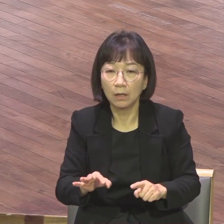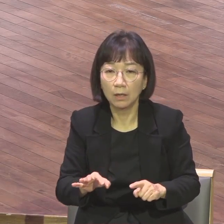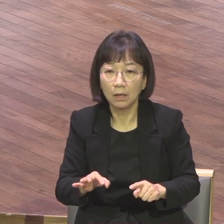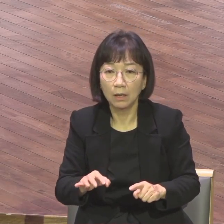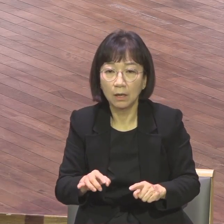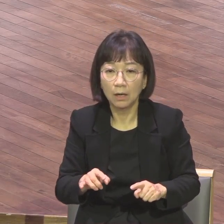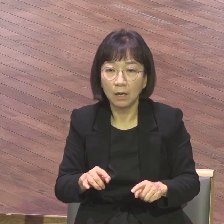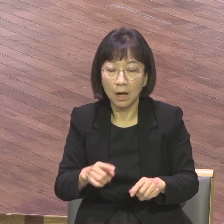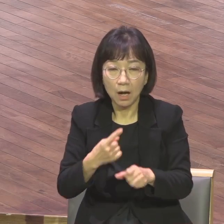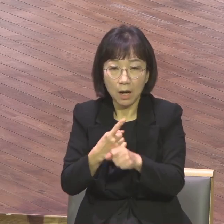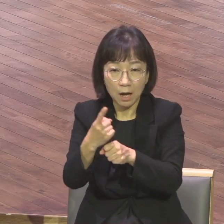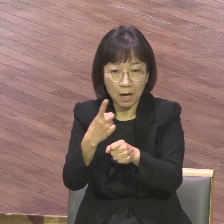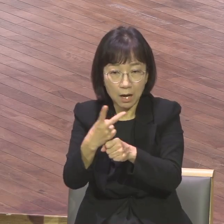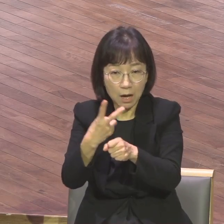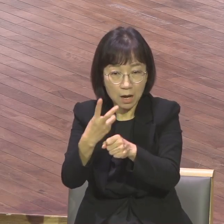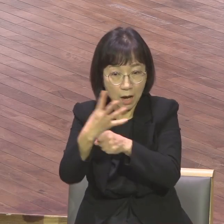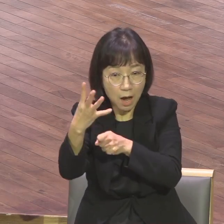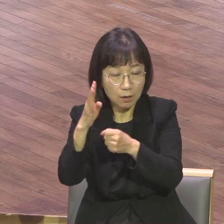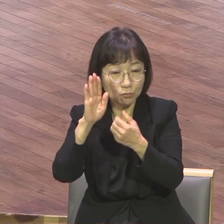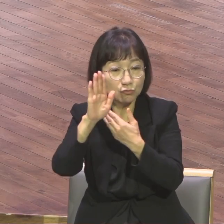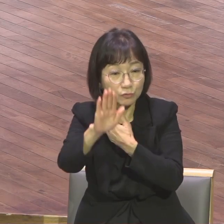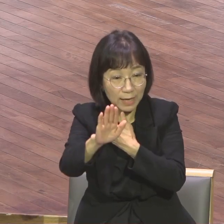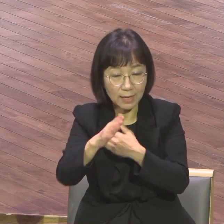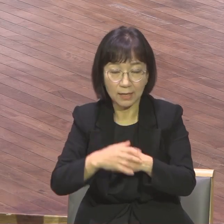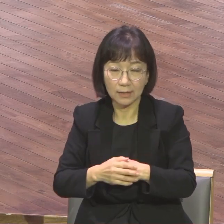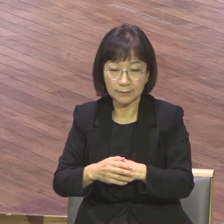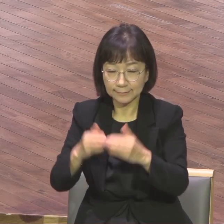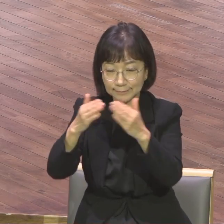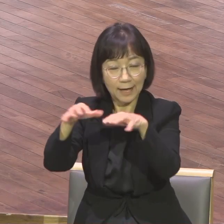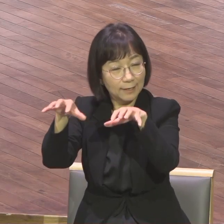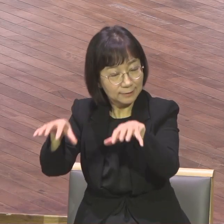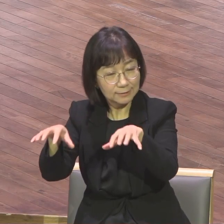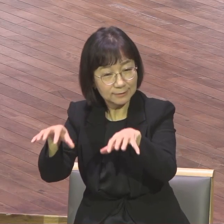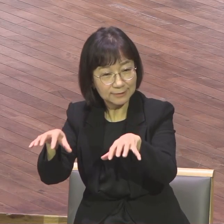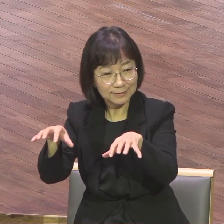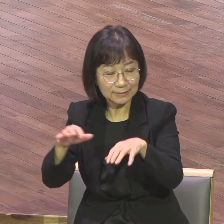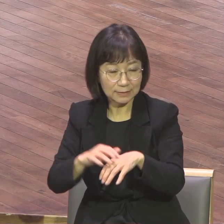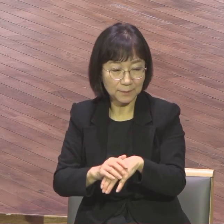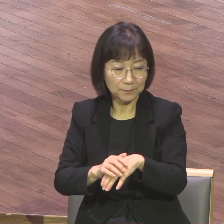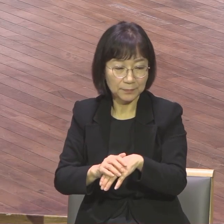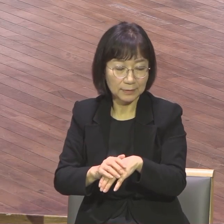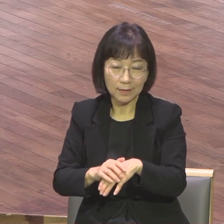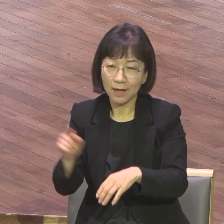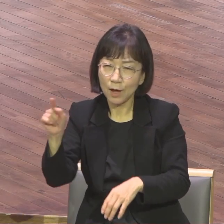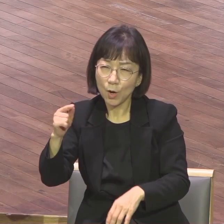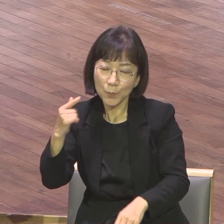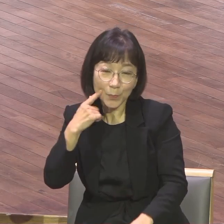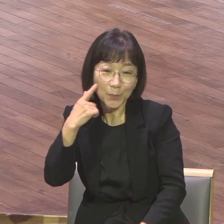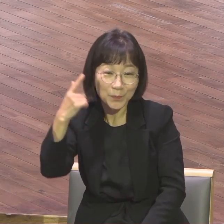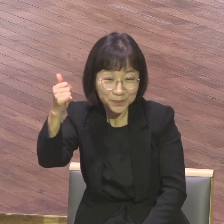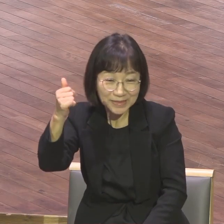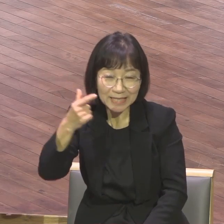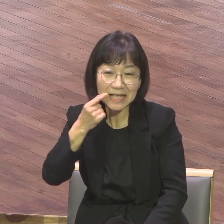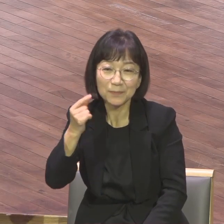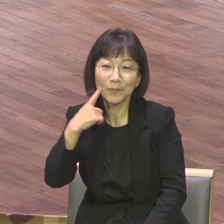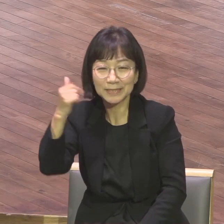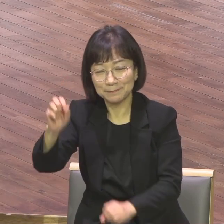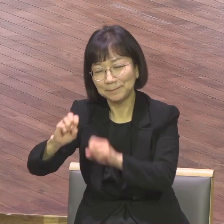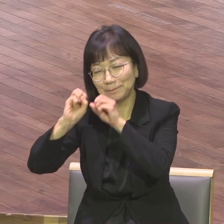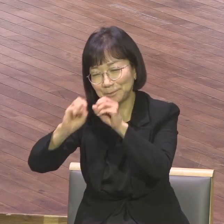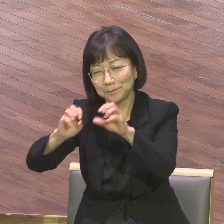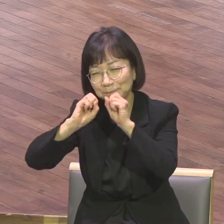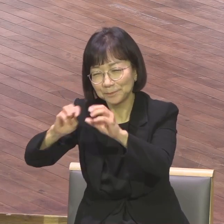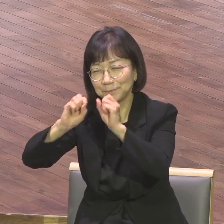후로 4년 후에 그 마을에 이 미야오라는 목사님이 전도 캠프로